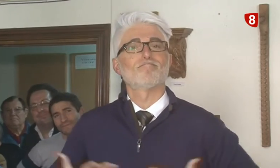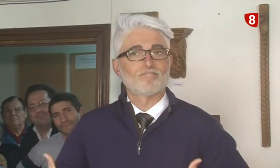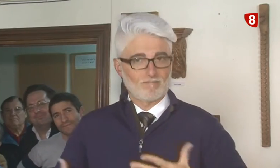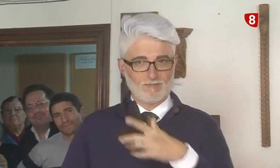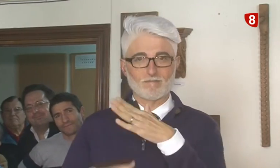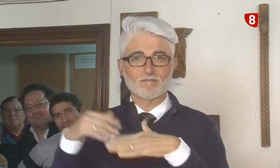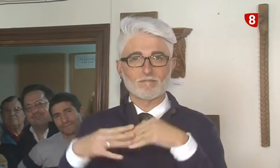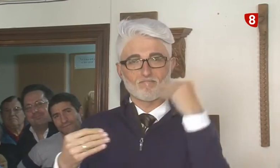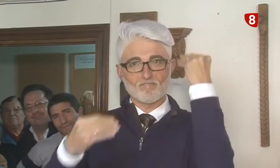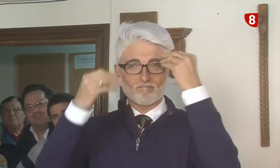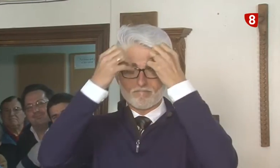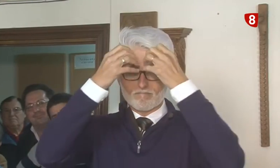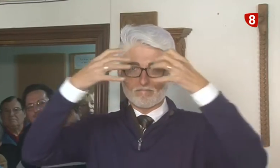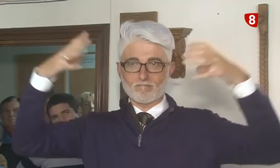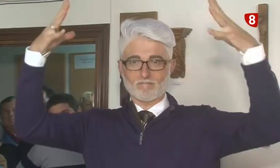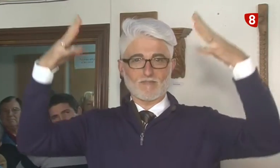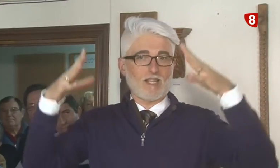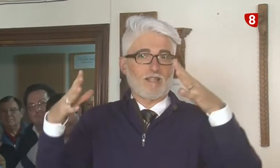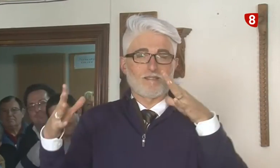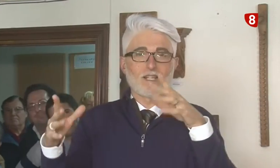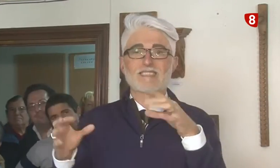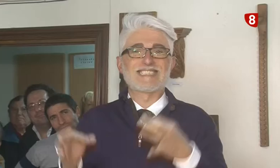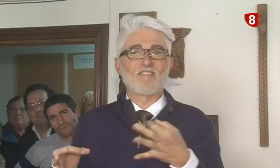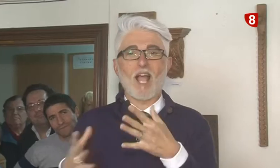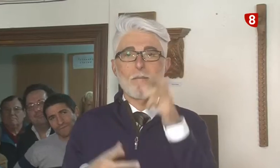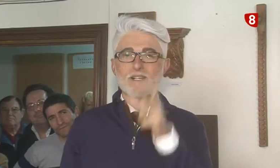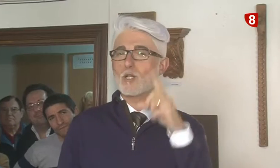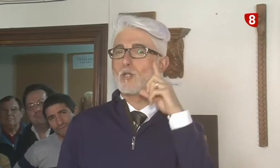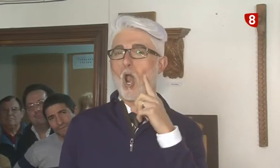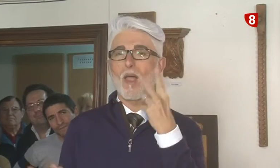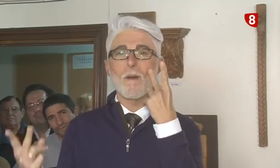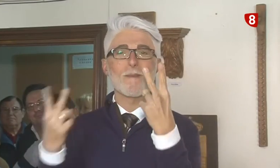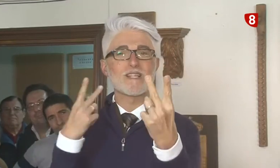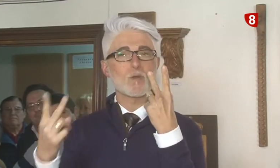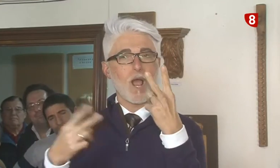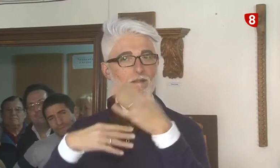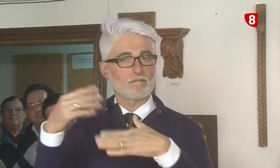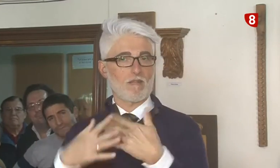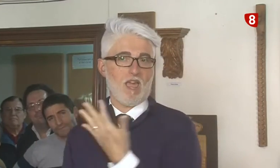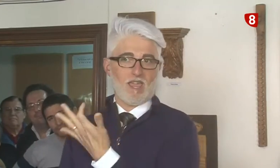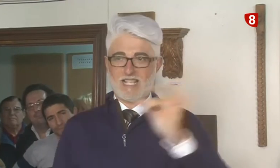el trabajar la madera es una vocación, que es algo complicado, pero ha sido una vocación, es algo muy